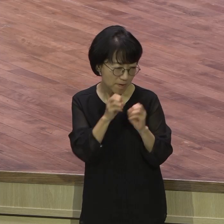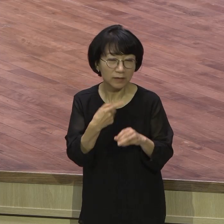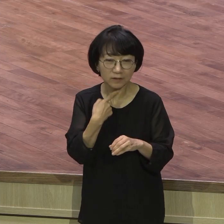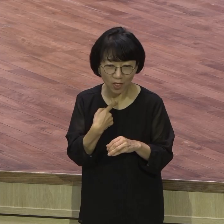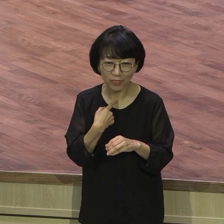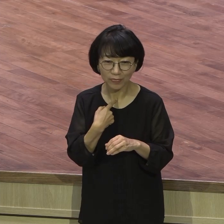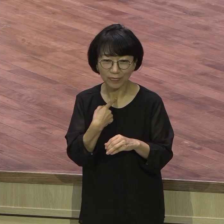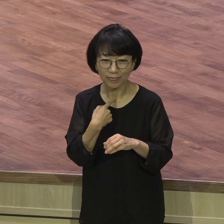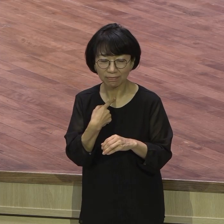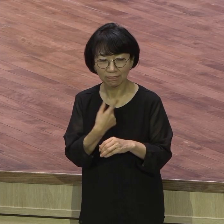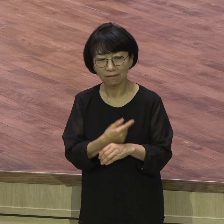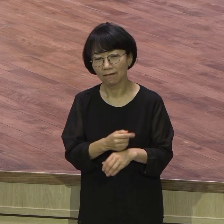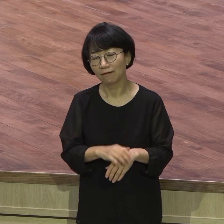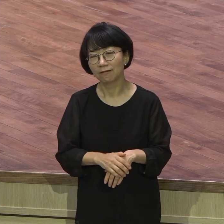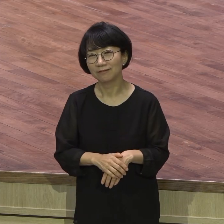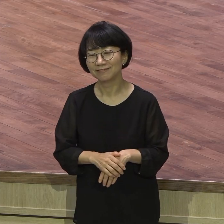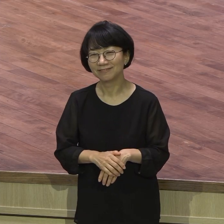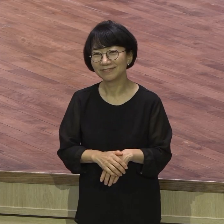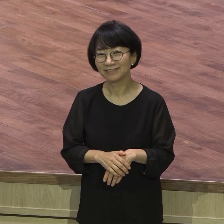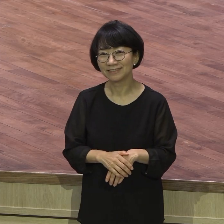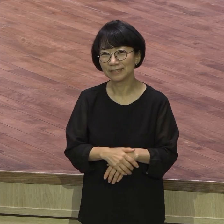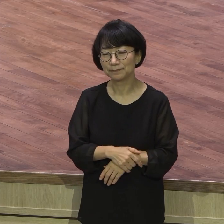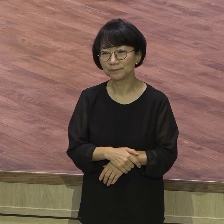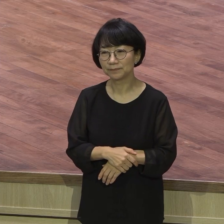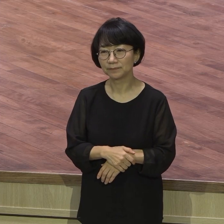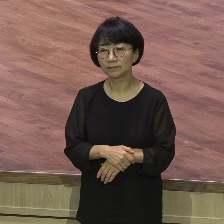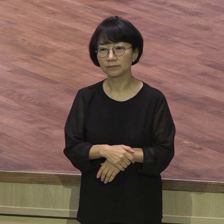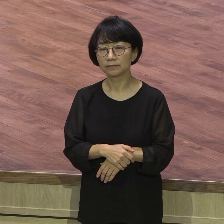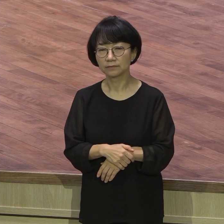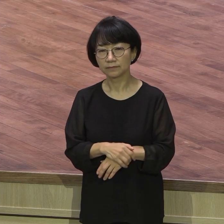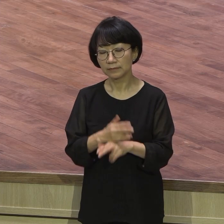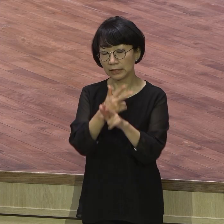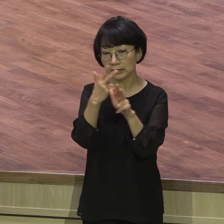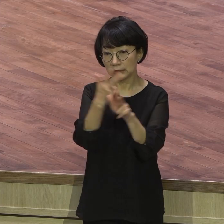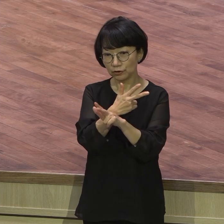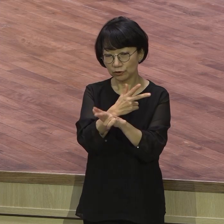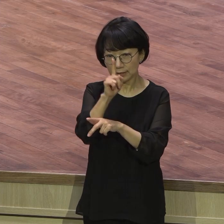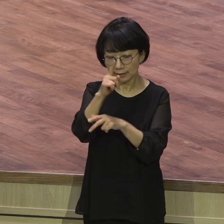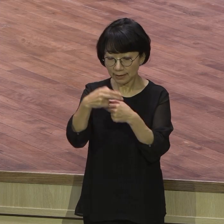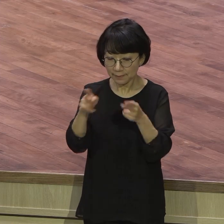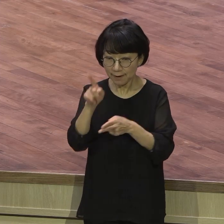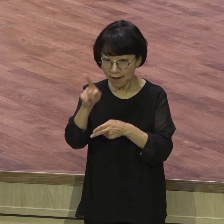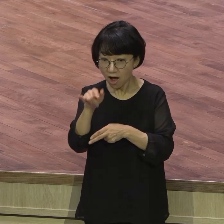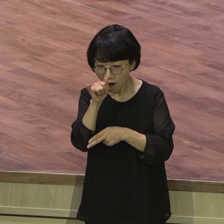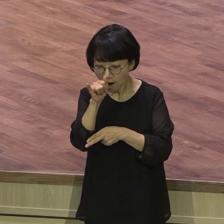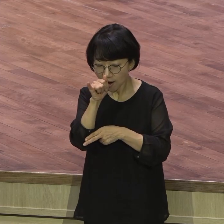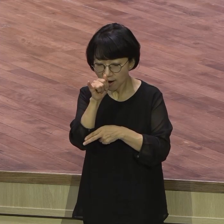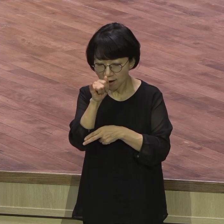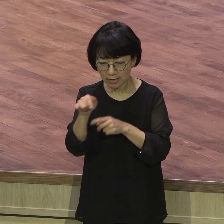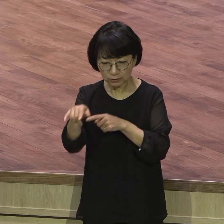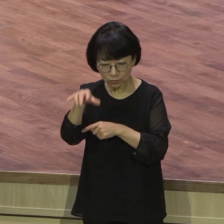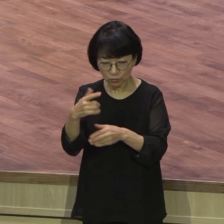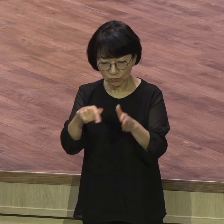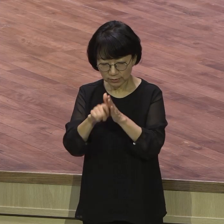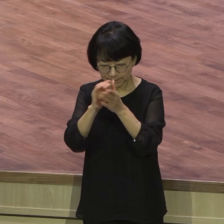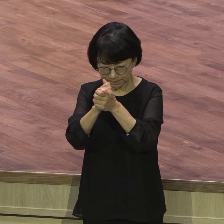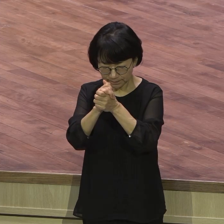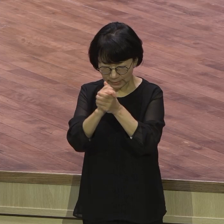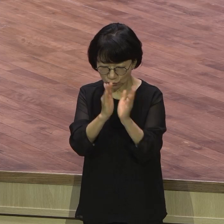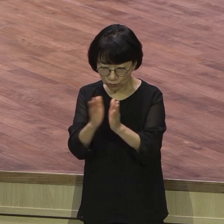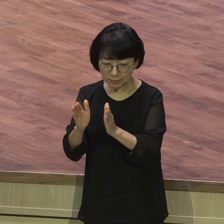좋아 공인된 거 일주일에 한 군데 한다 그것만 해도 정신이 번쩍 나고 그 한 군데로 기도하고 영적으로